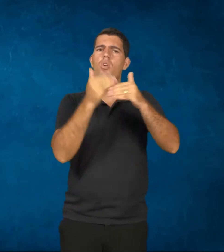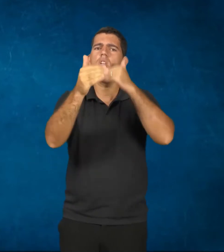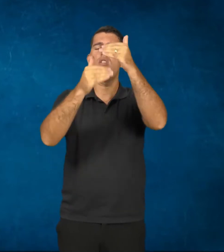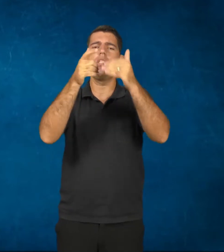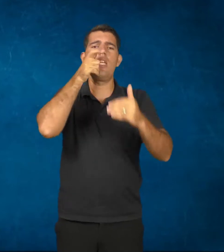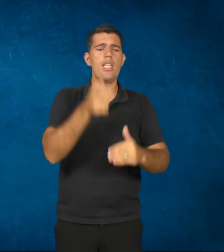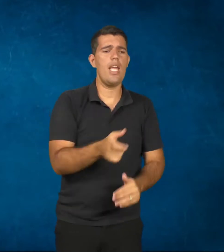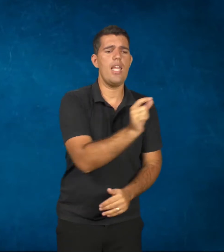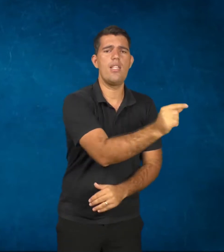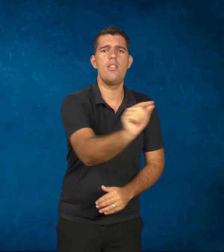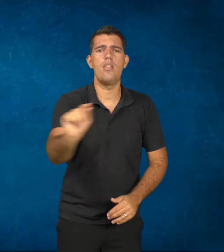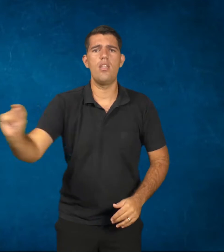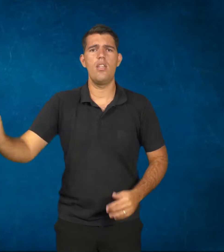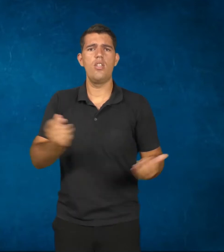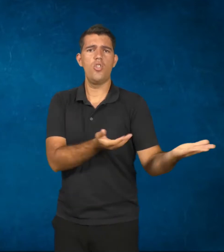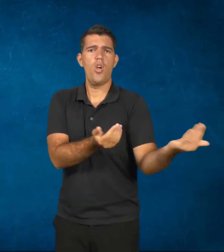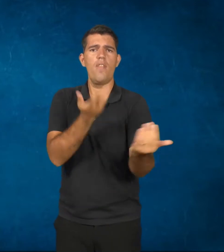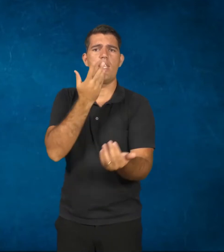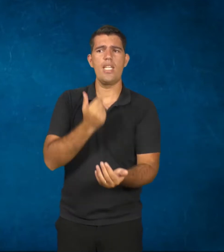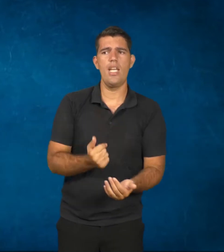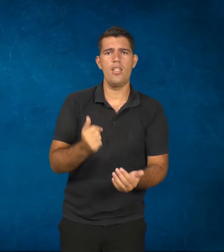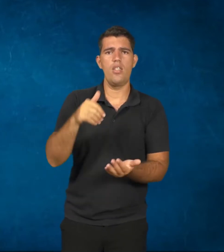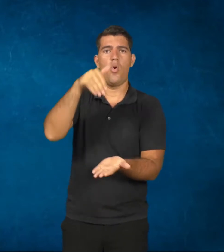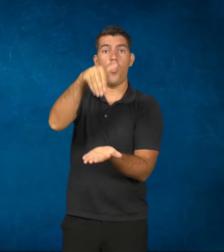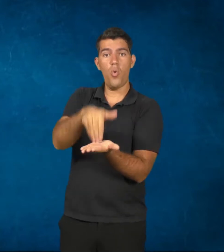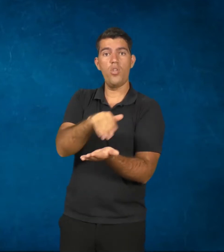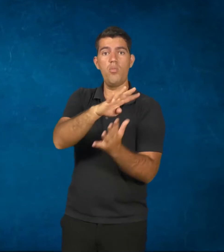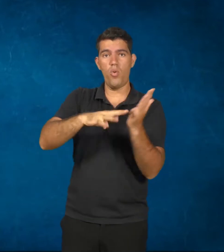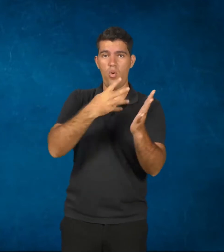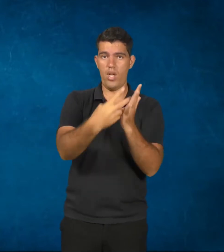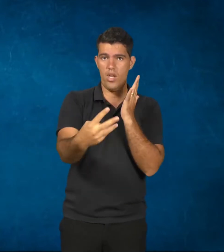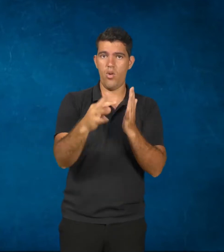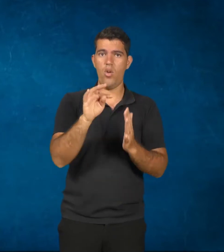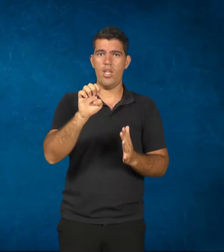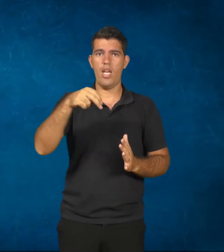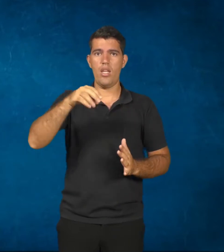crianças e jovens. Já o currículo tecnocrático valoriza a preparação para